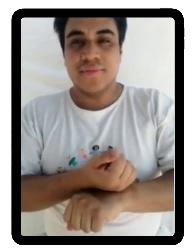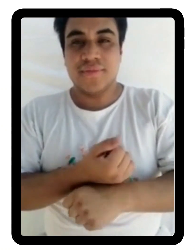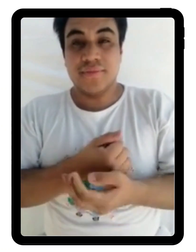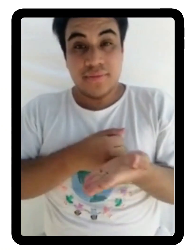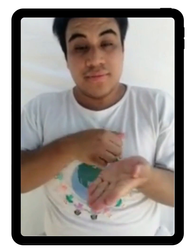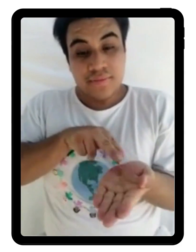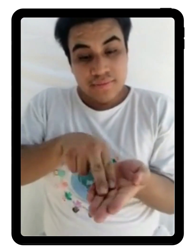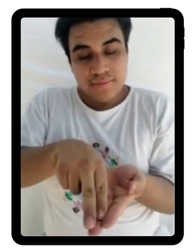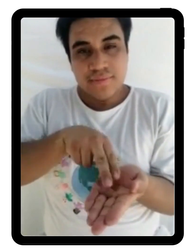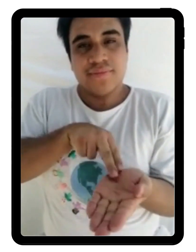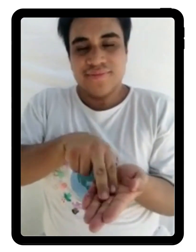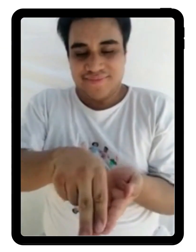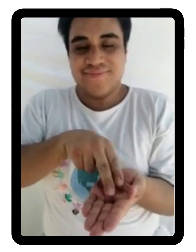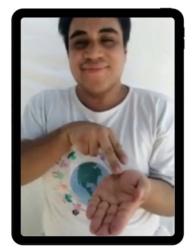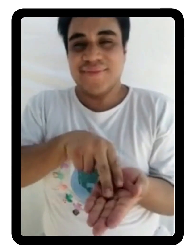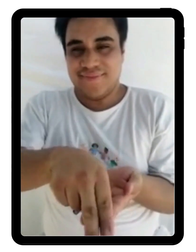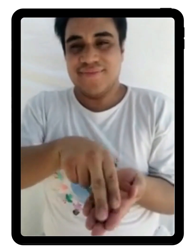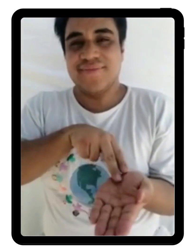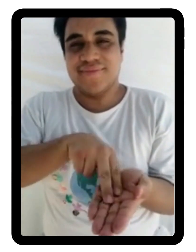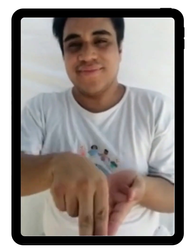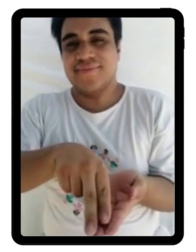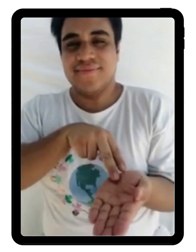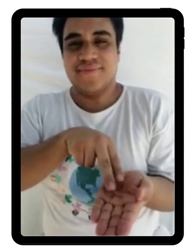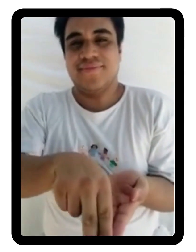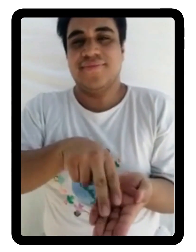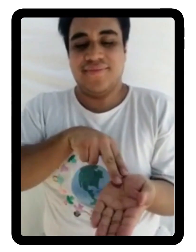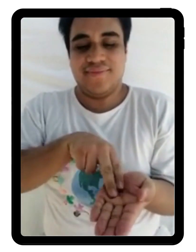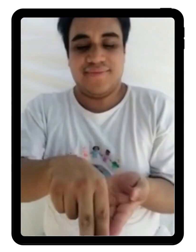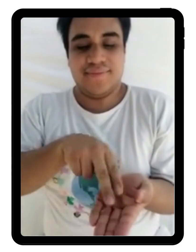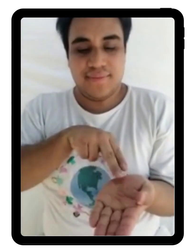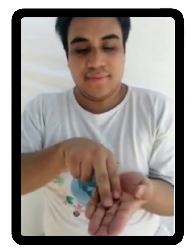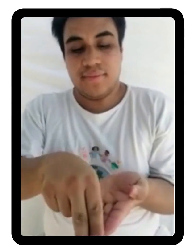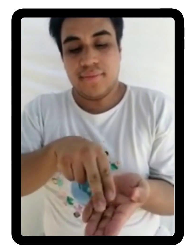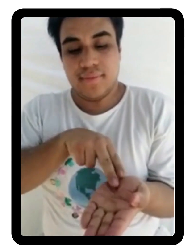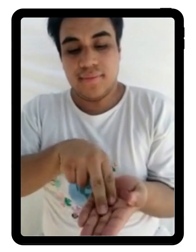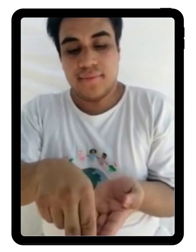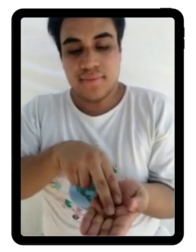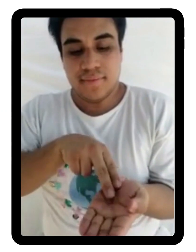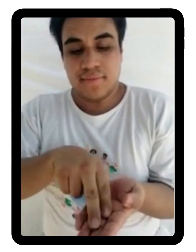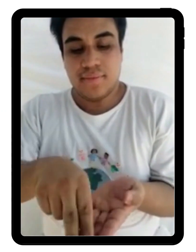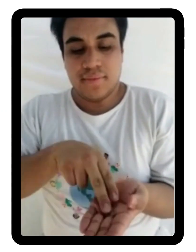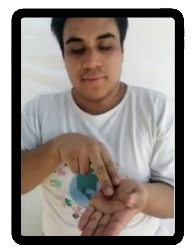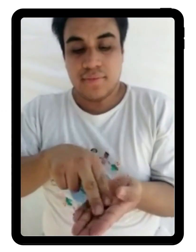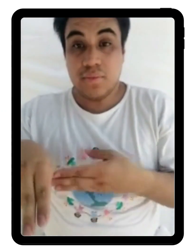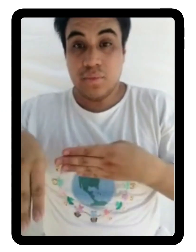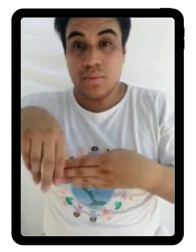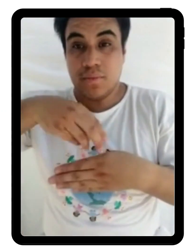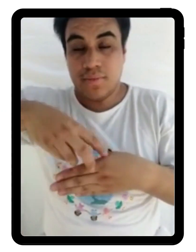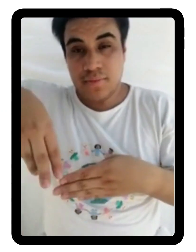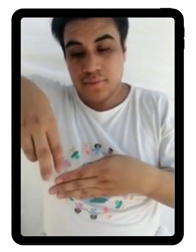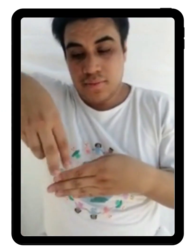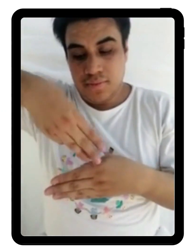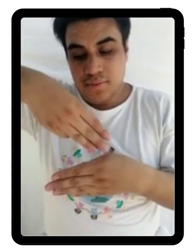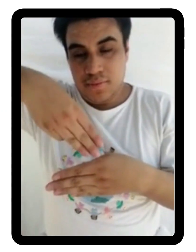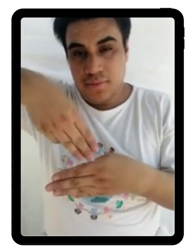piedra negra, negra, negra. Y la piedra en un tejado morado,